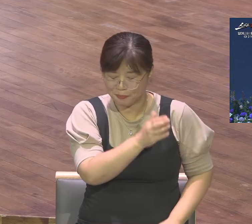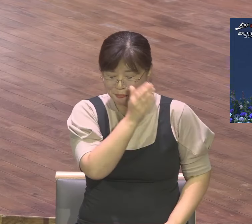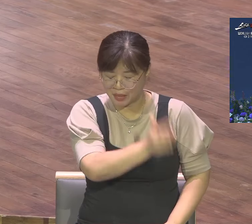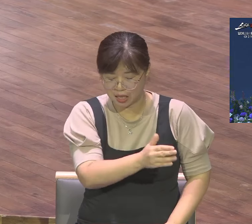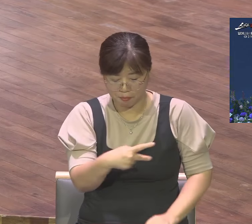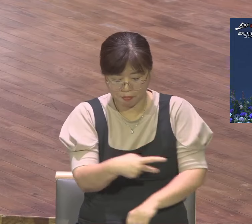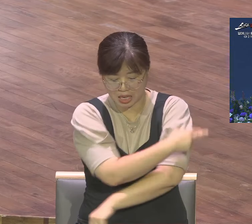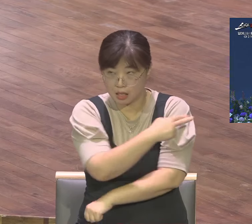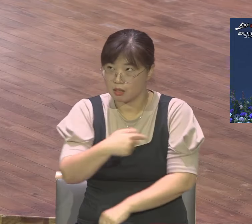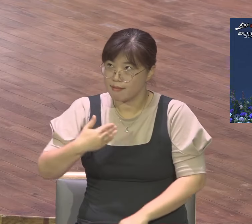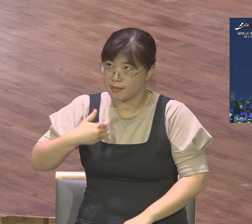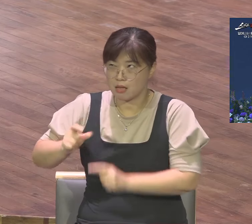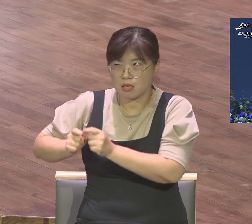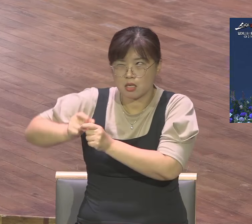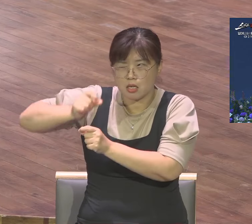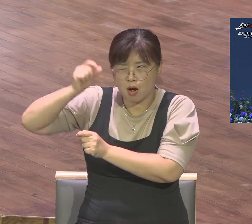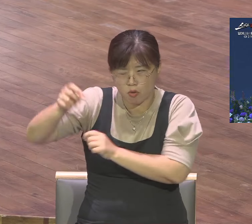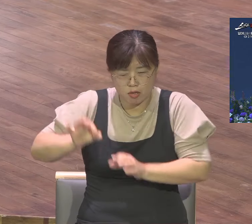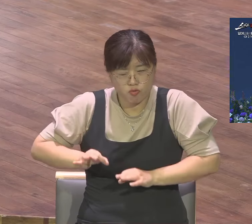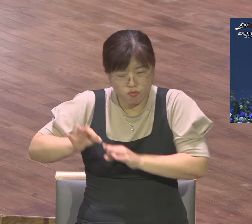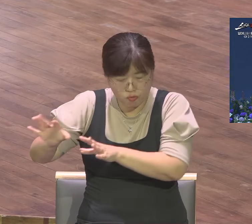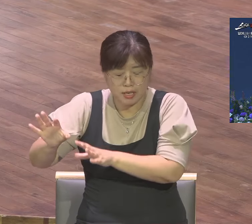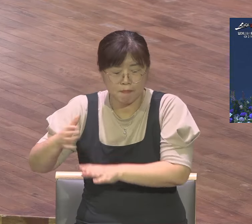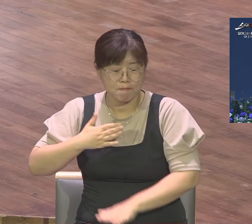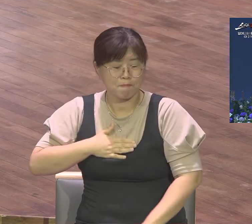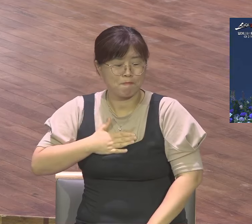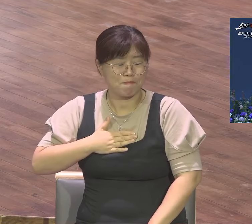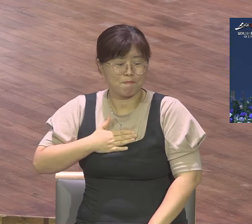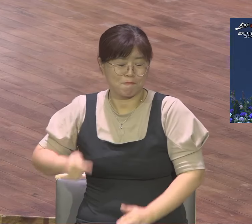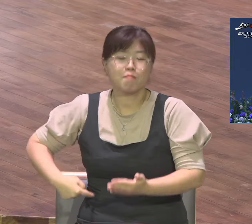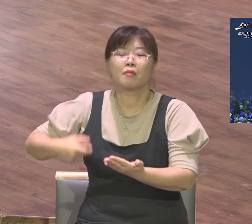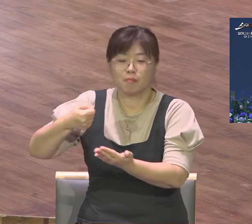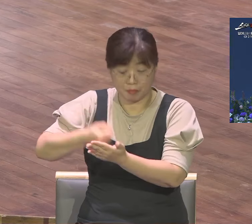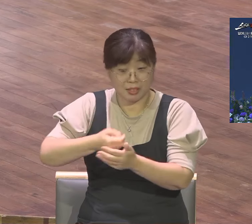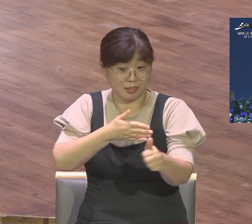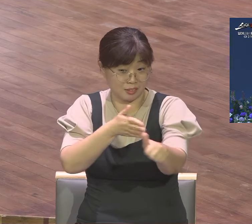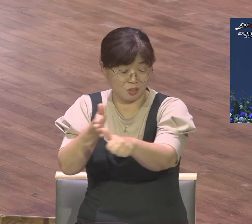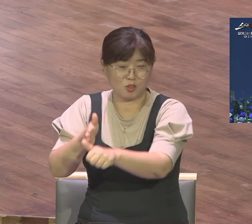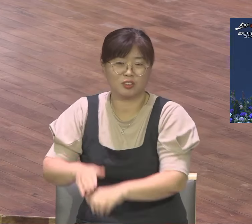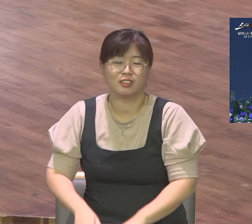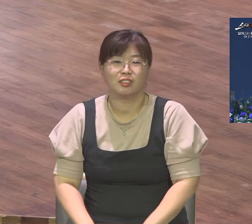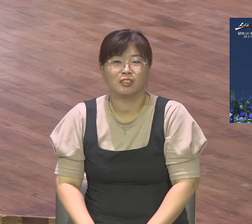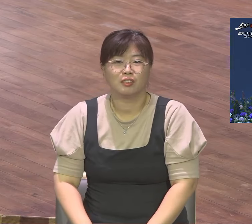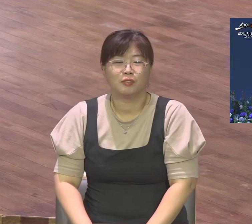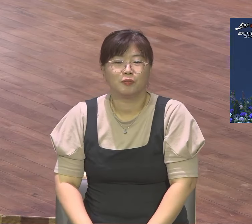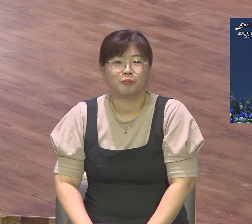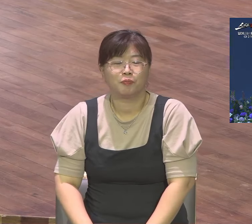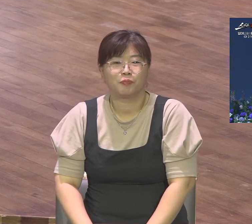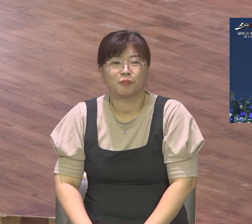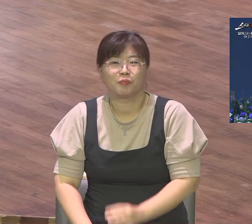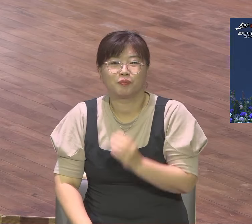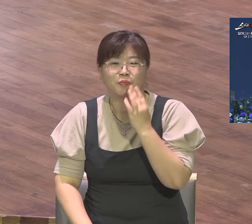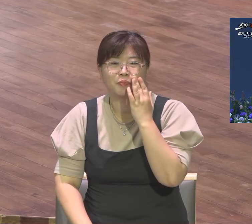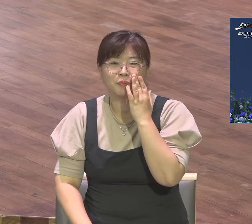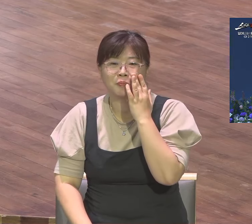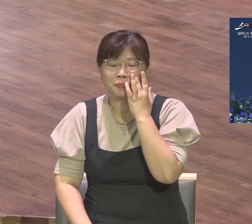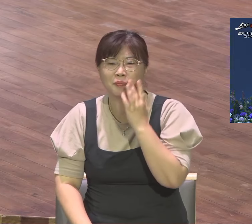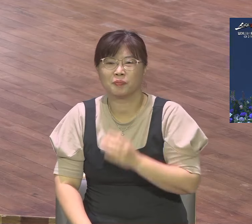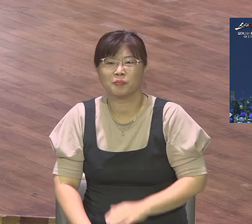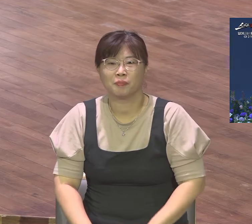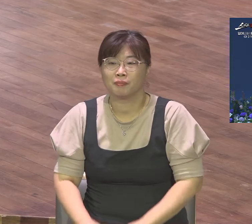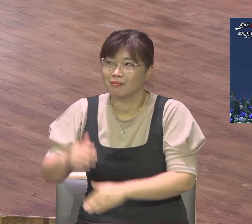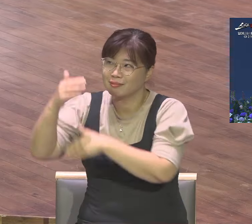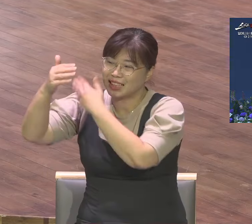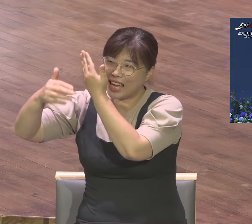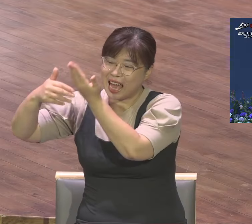없다. 그리고 예수님과 함께하는 비밀을 맛봄과 동시에 오늘 말씀